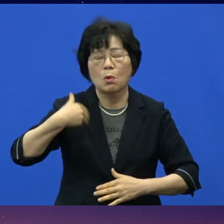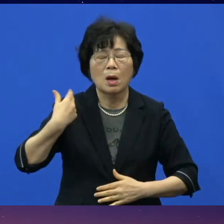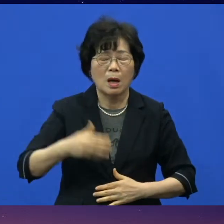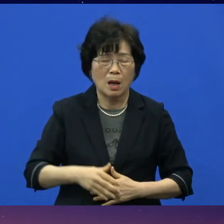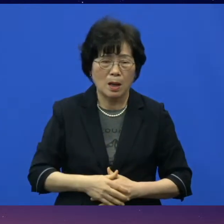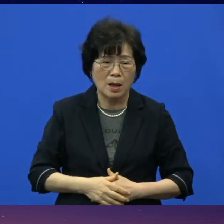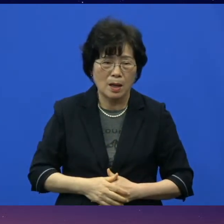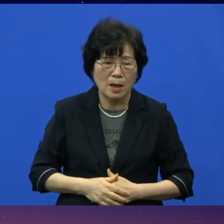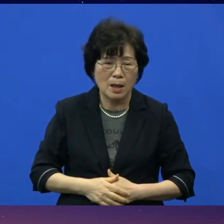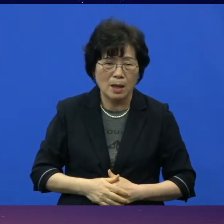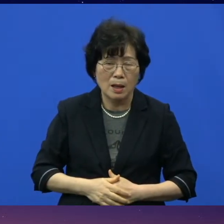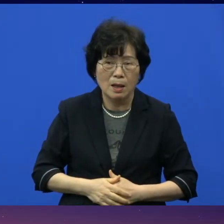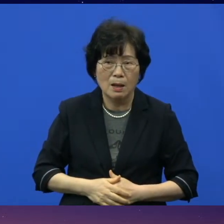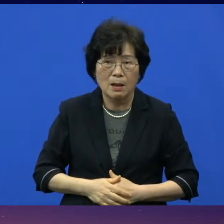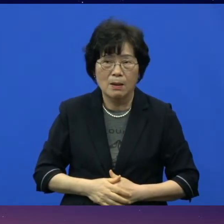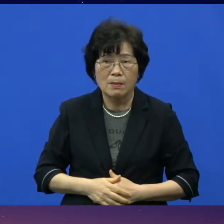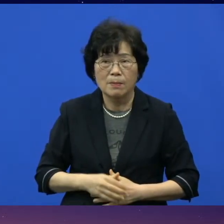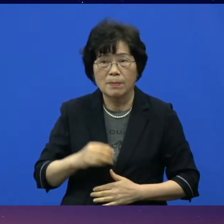이게